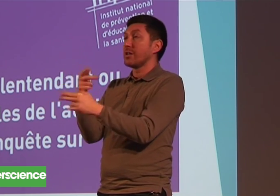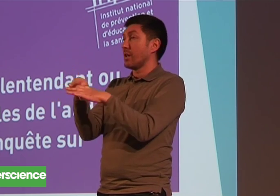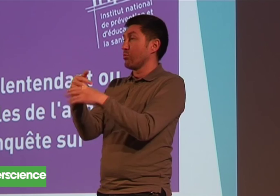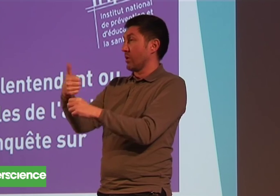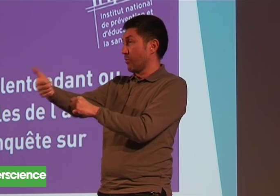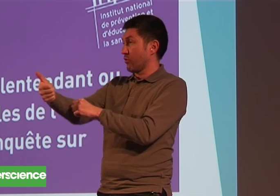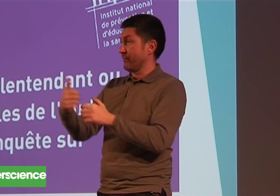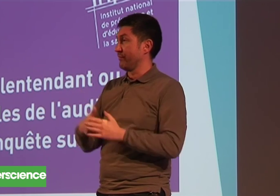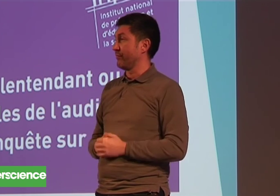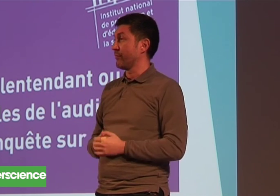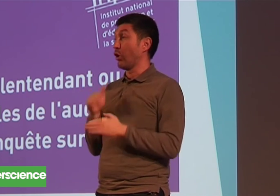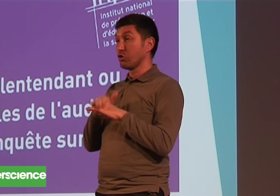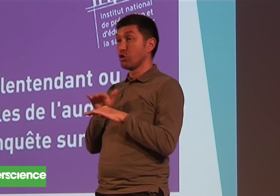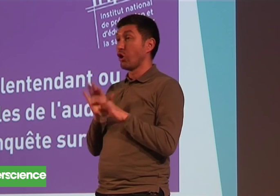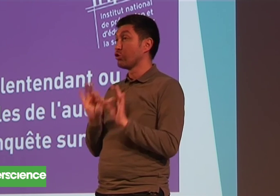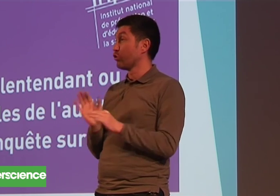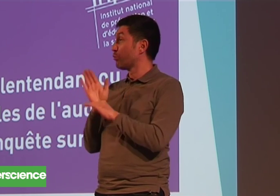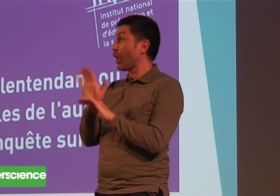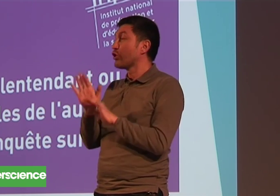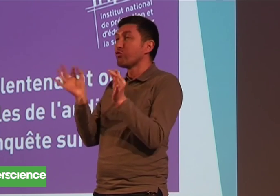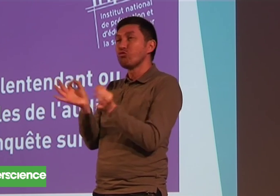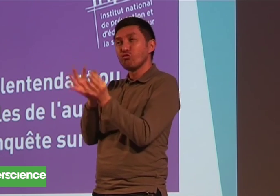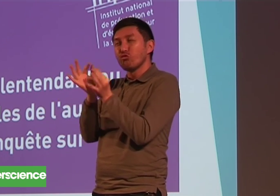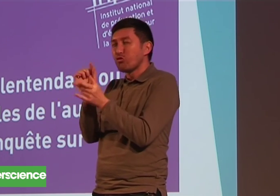Et ce soir, je vais vous présenter donc quelques principaux résultats.